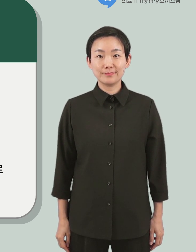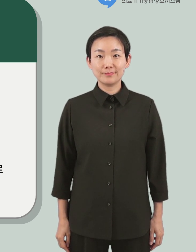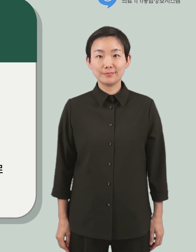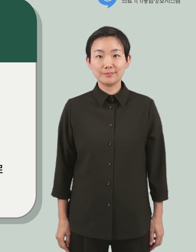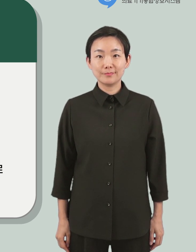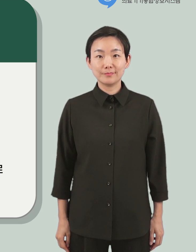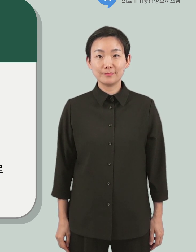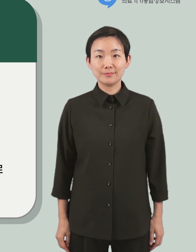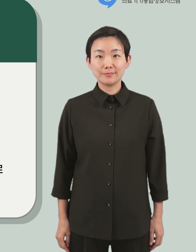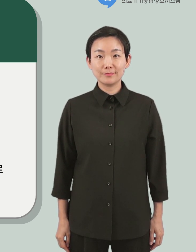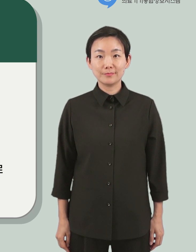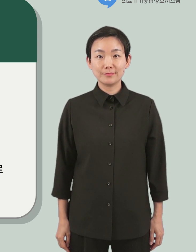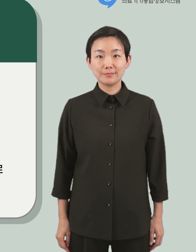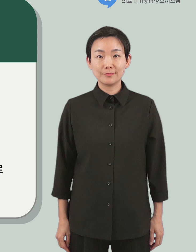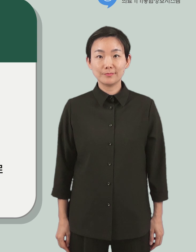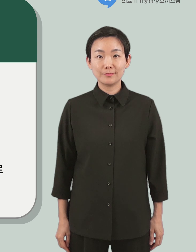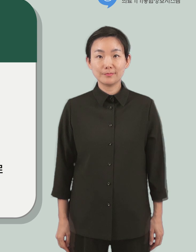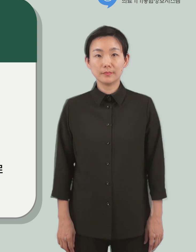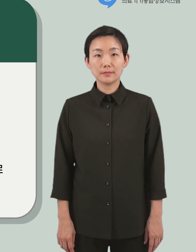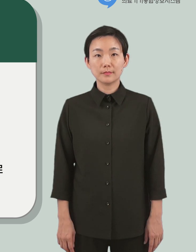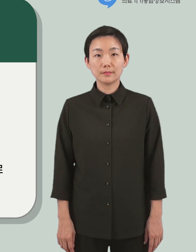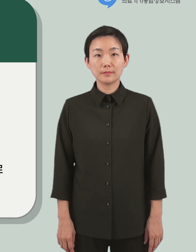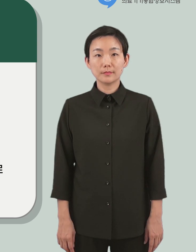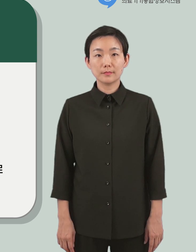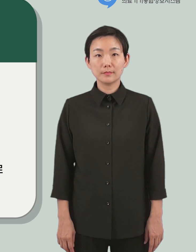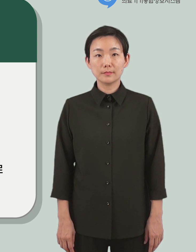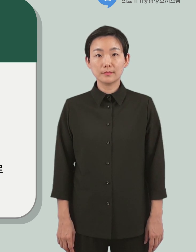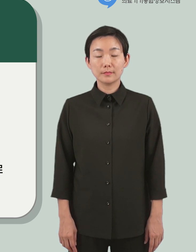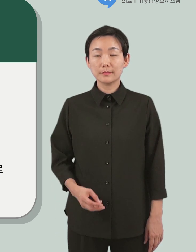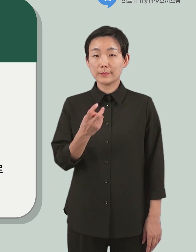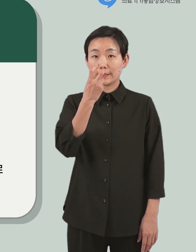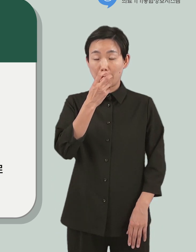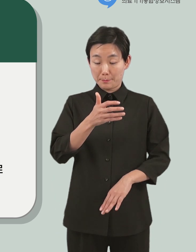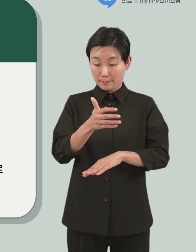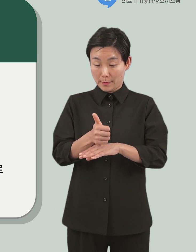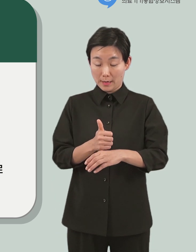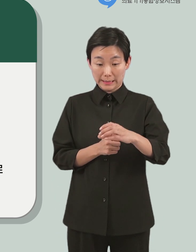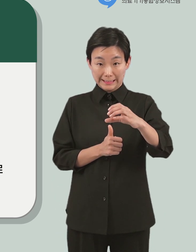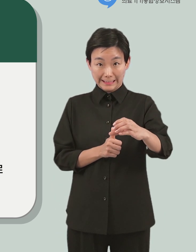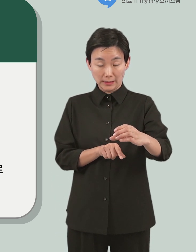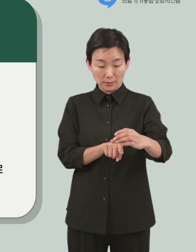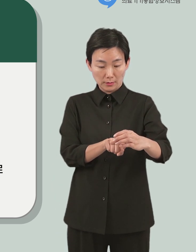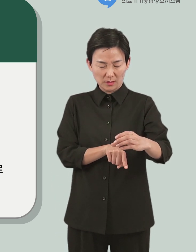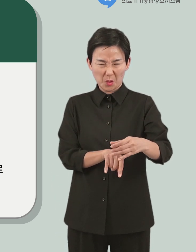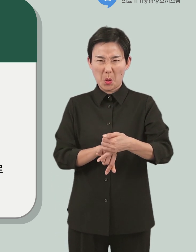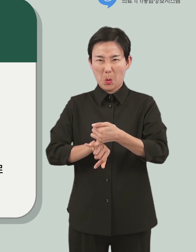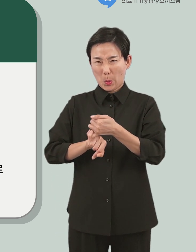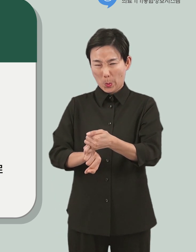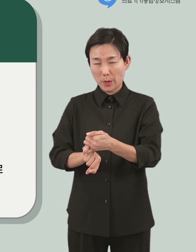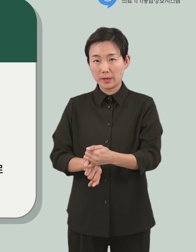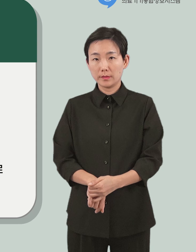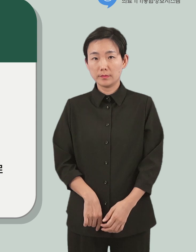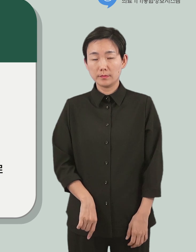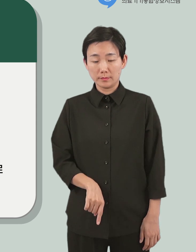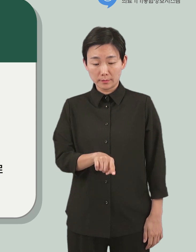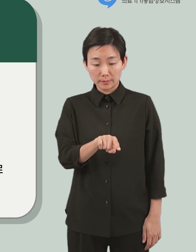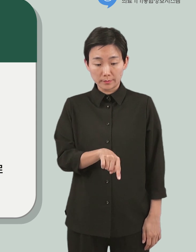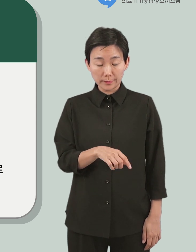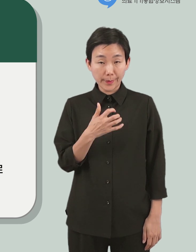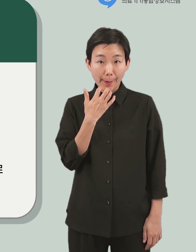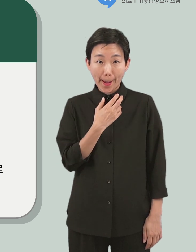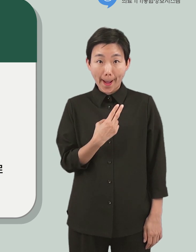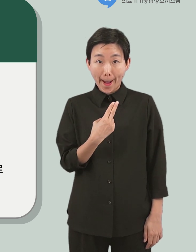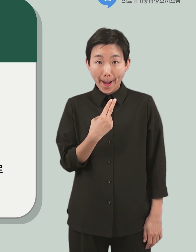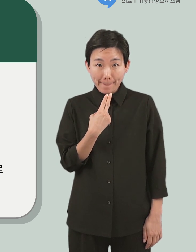판독합니다. 모든 결과는 대조선 C가 나타나야 합니다. 대조선 C에 색띠가 나타나지 않을 경우